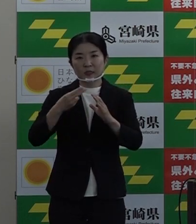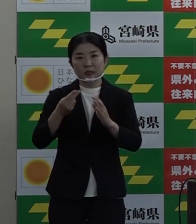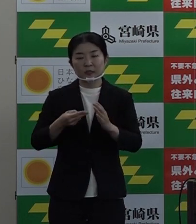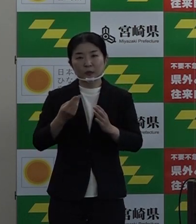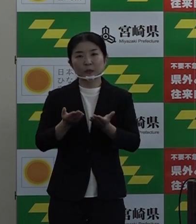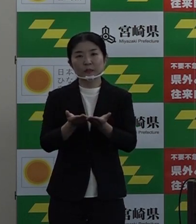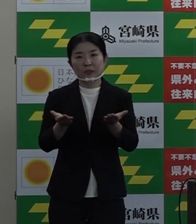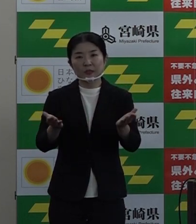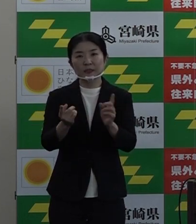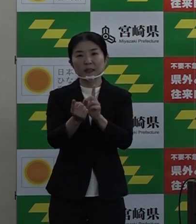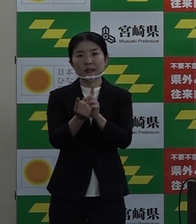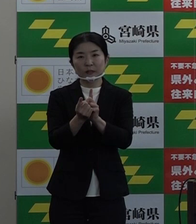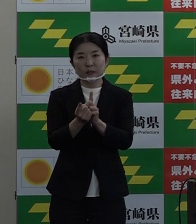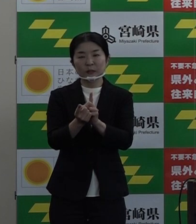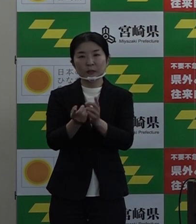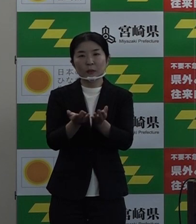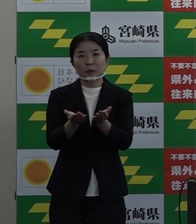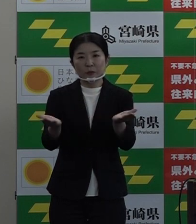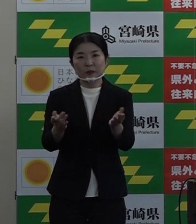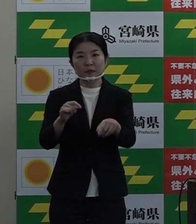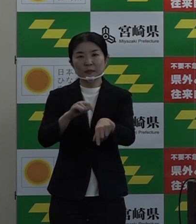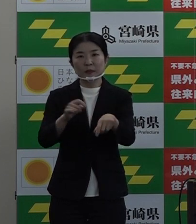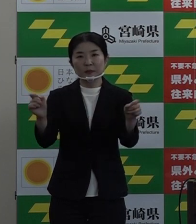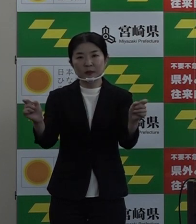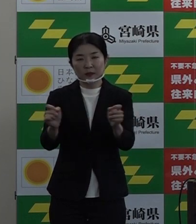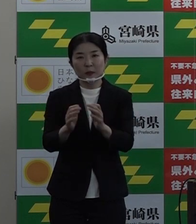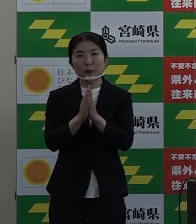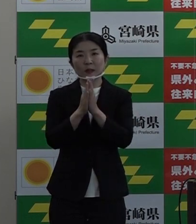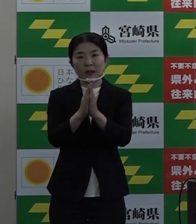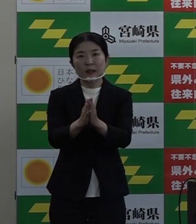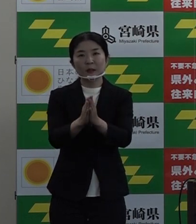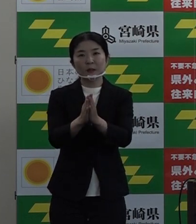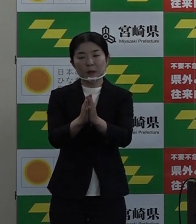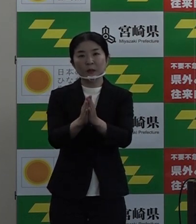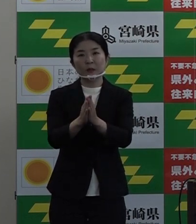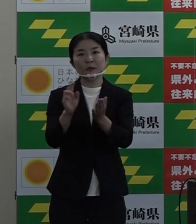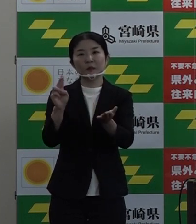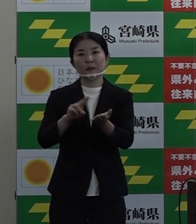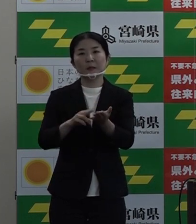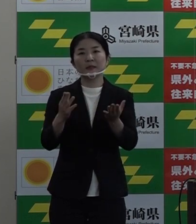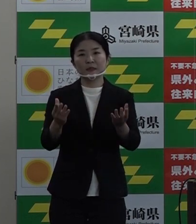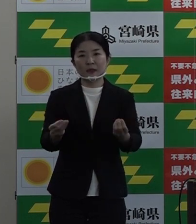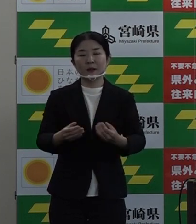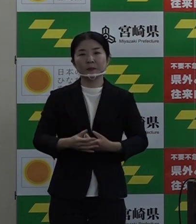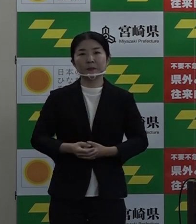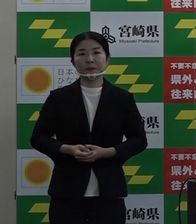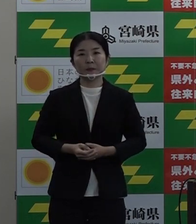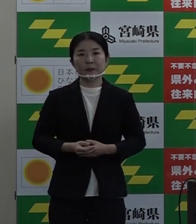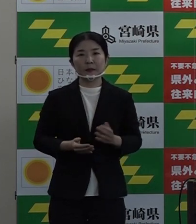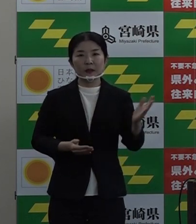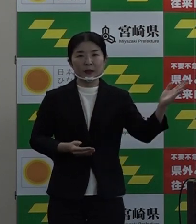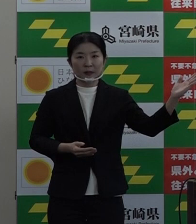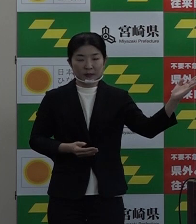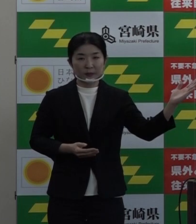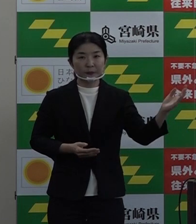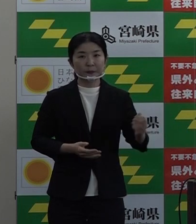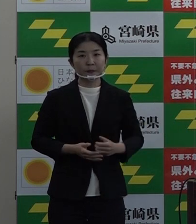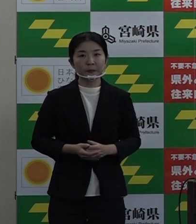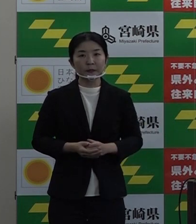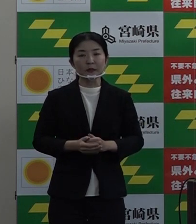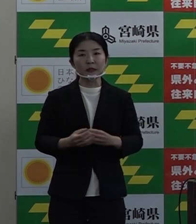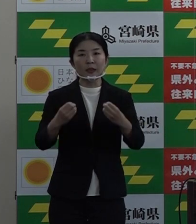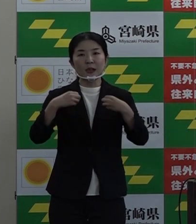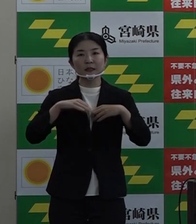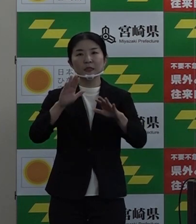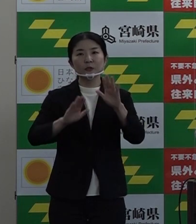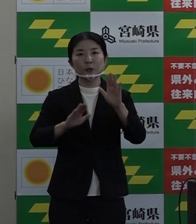する営業時間の短縮のお願いをすることとなったところであります。まずこちらの方から感染状